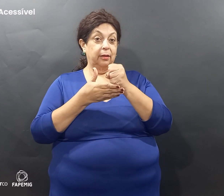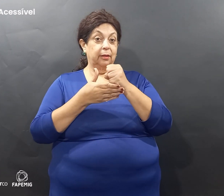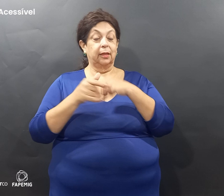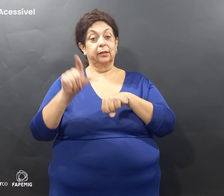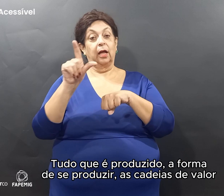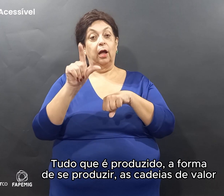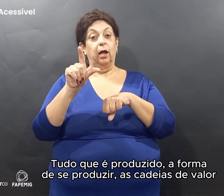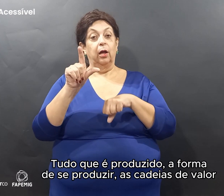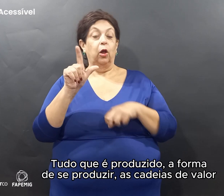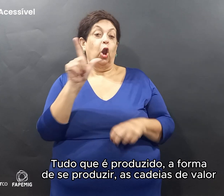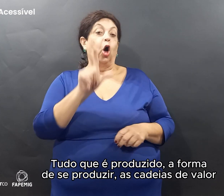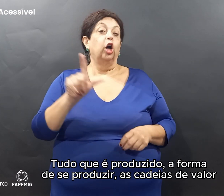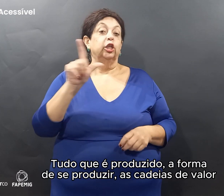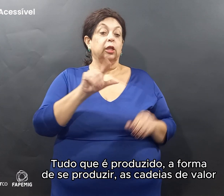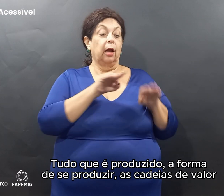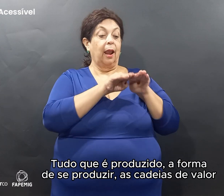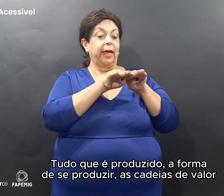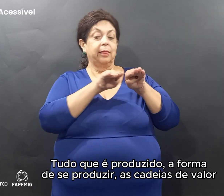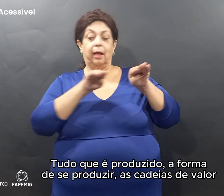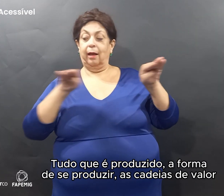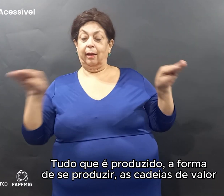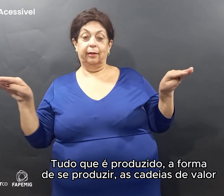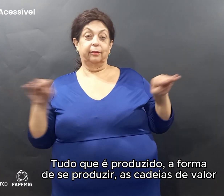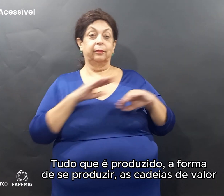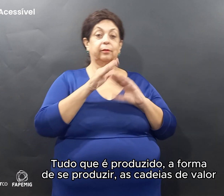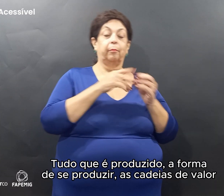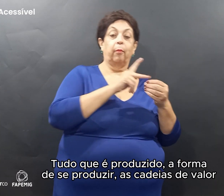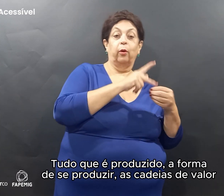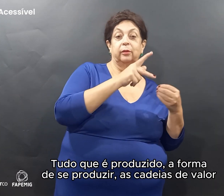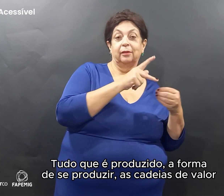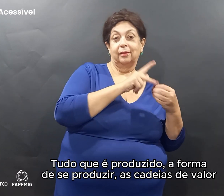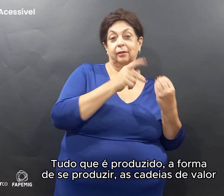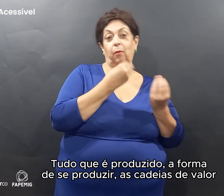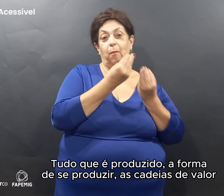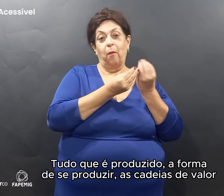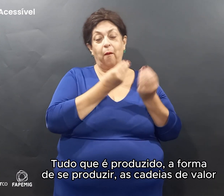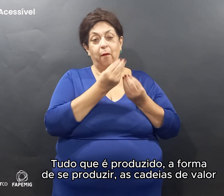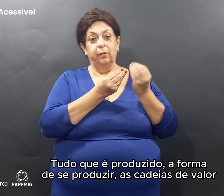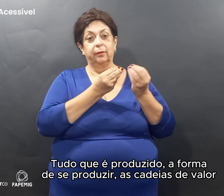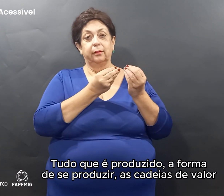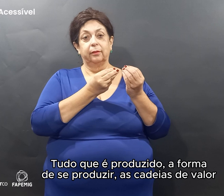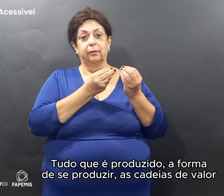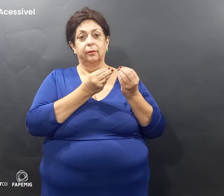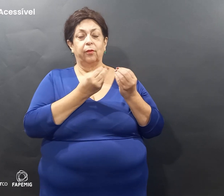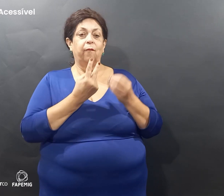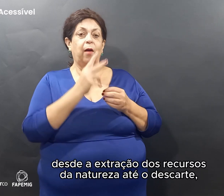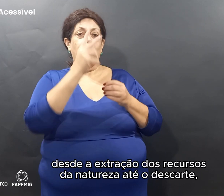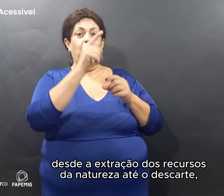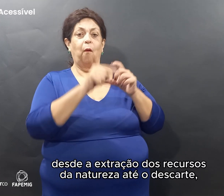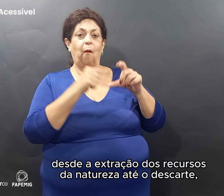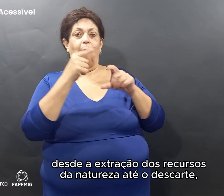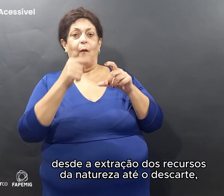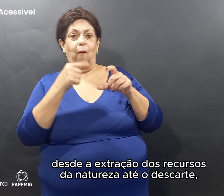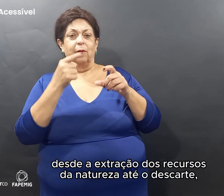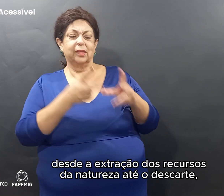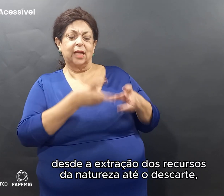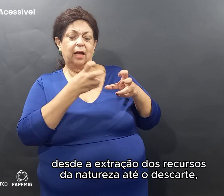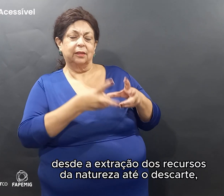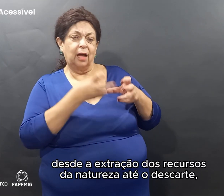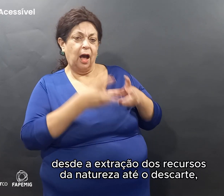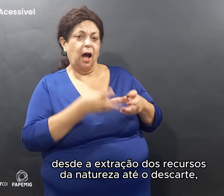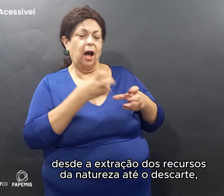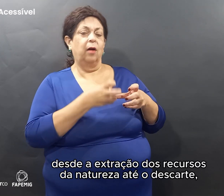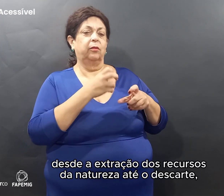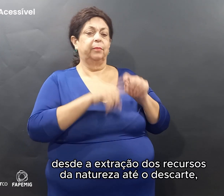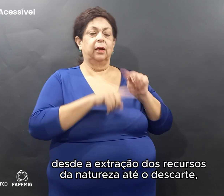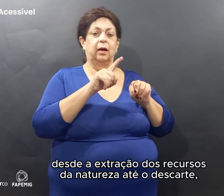linear. Tudo que é produzido, toda a forma de se produzir, as cadeias de valor, desde a extração dos recursos